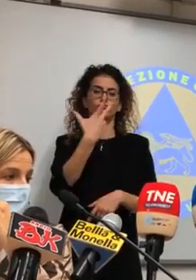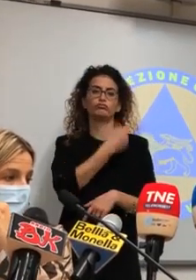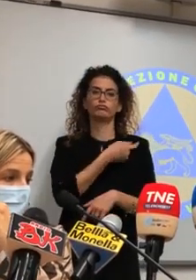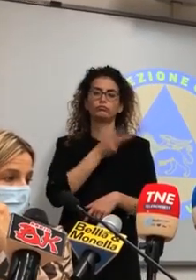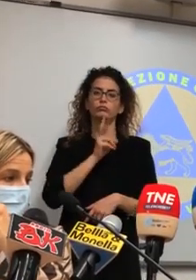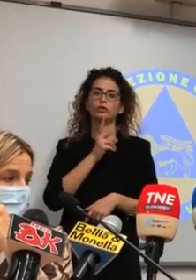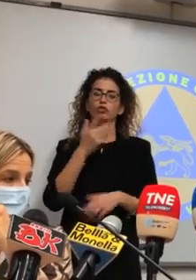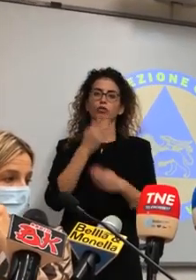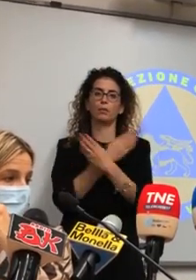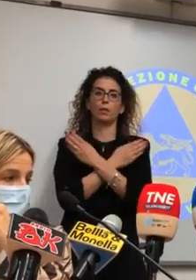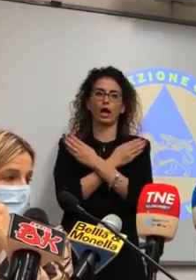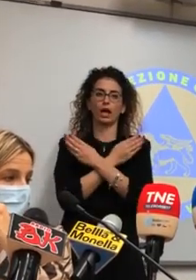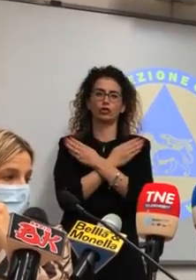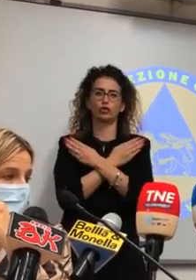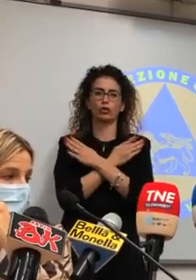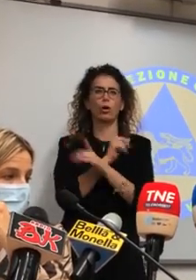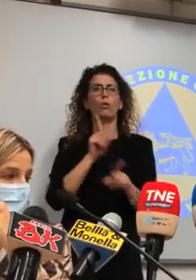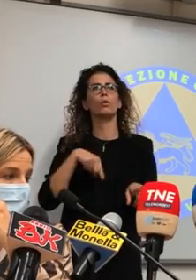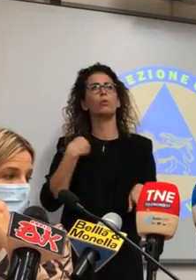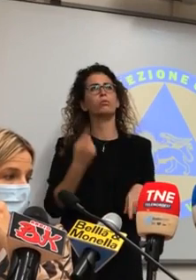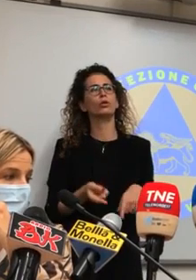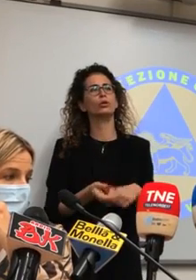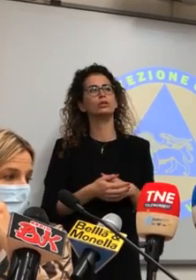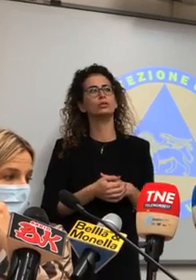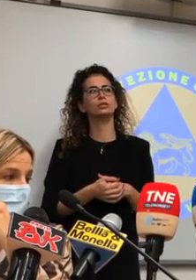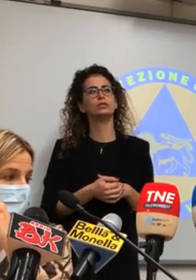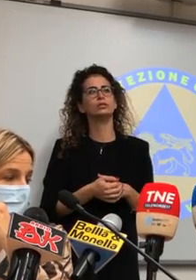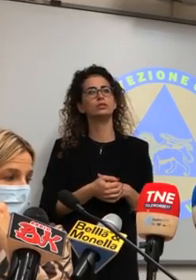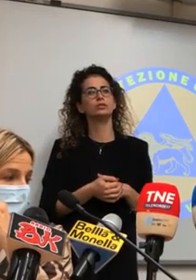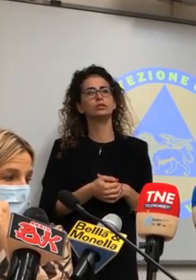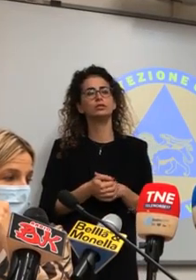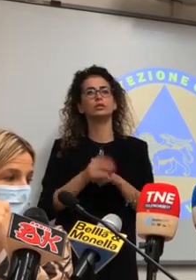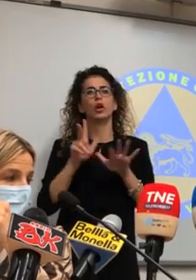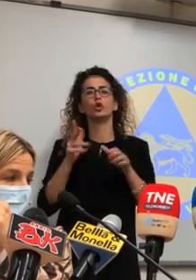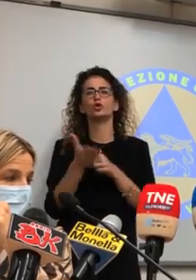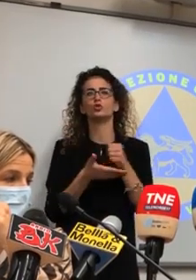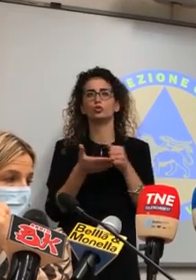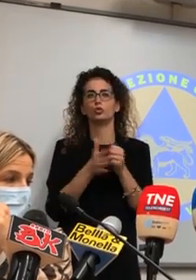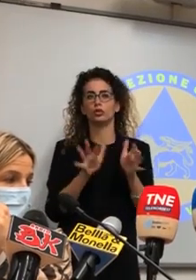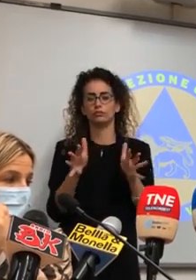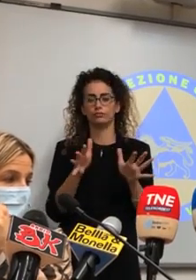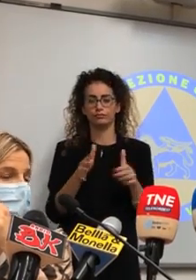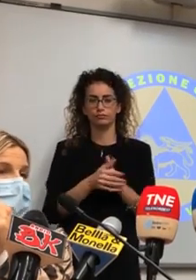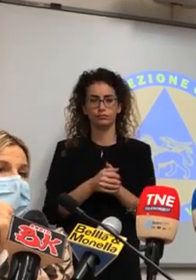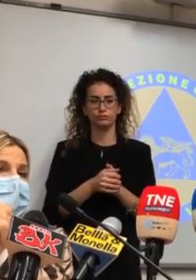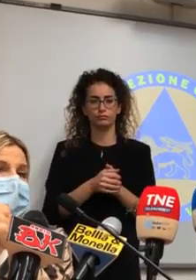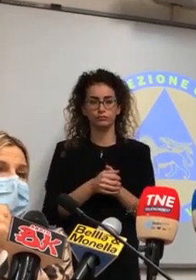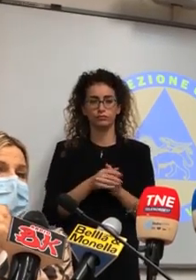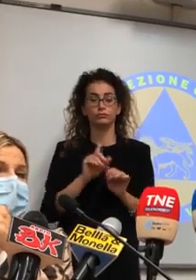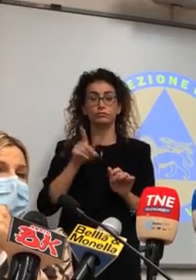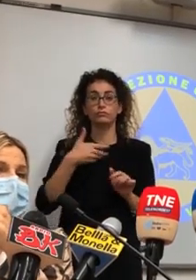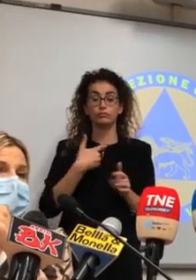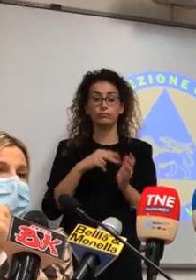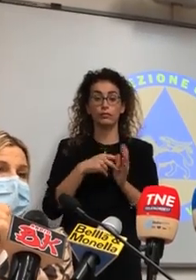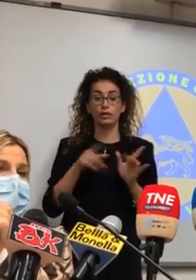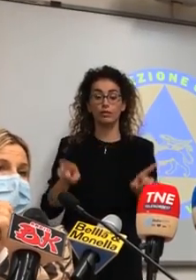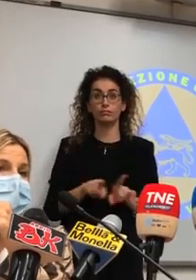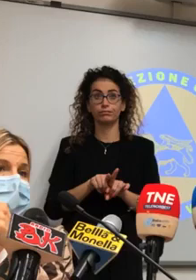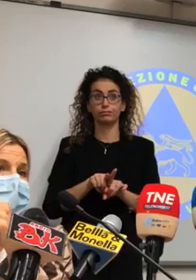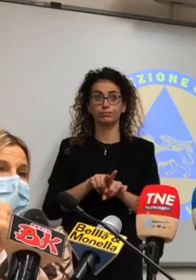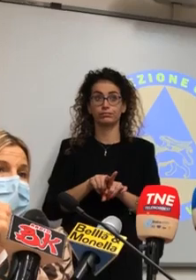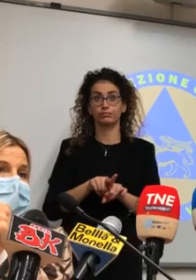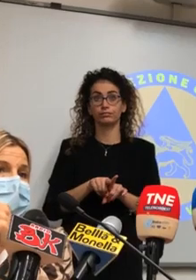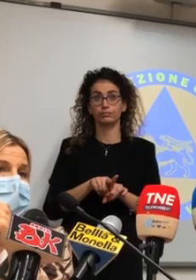12 maggio e poi l'ho fatta l'8 giugno, roba del genere, quindi anch'io ho questo problema il 1